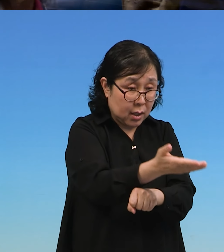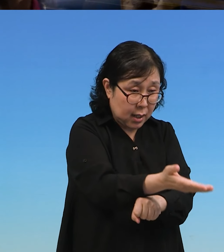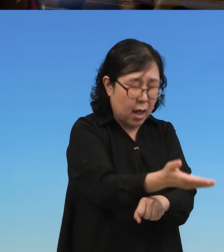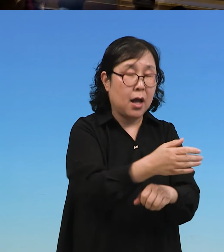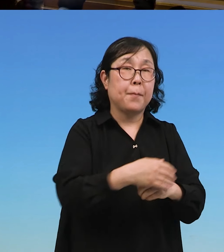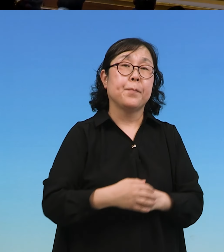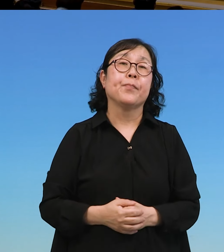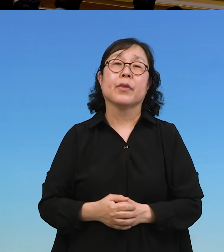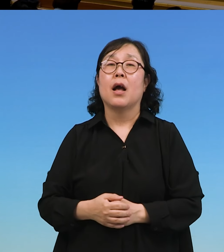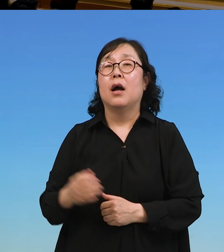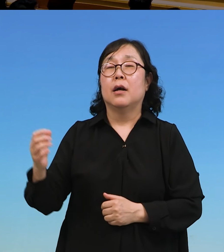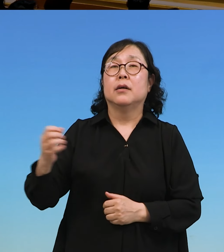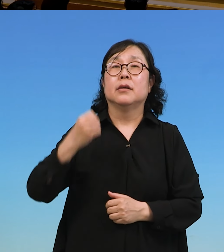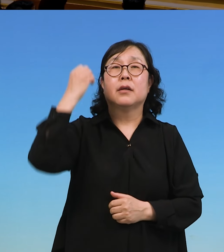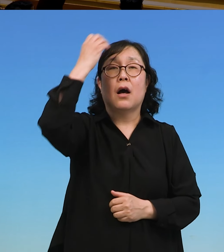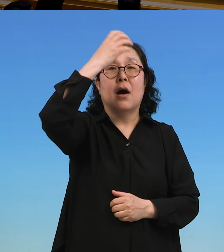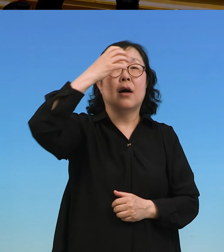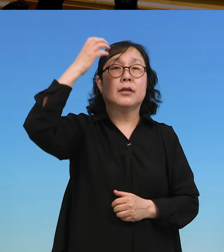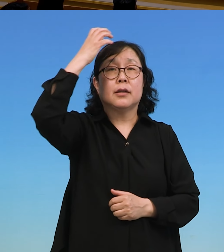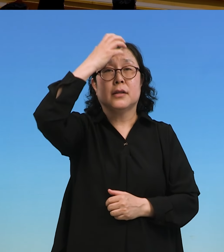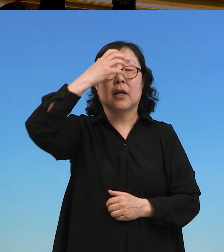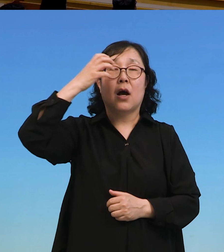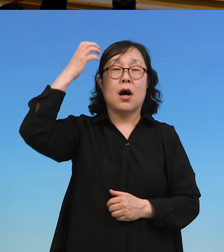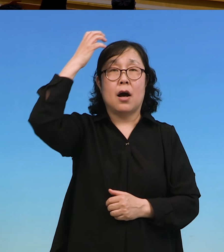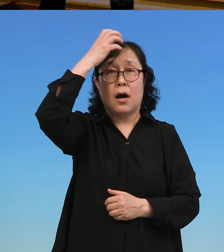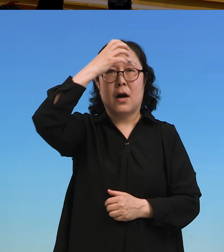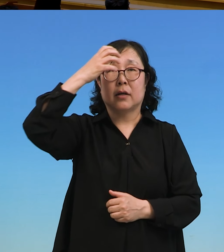선포합니다. 성령이 오셨네.